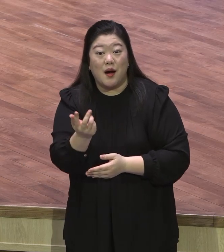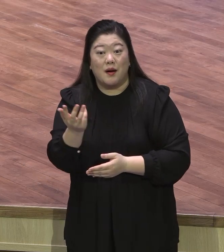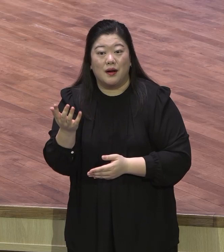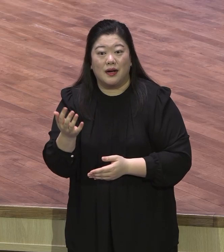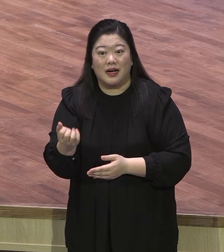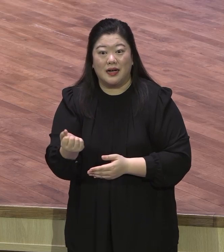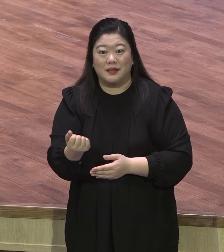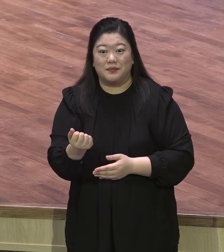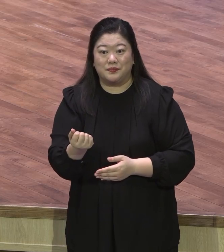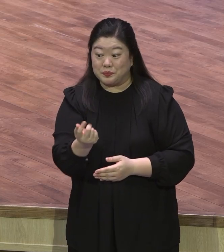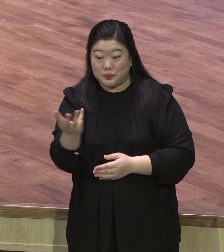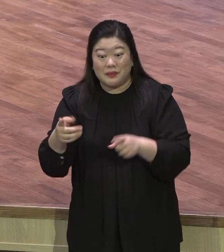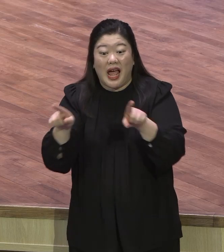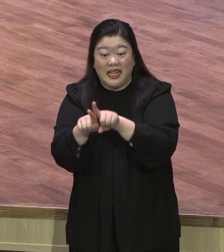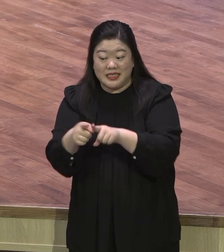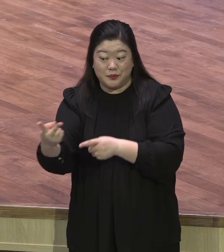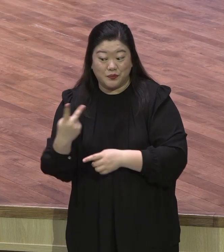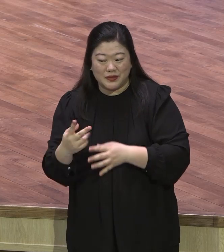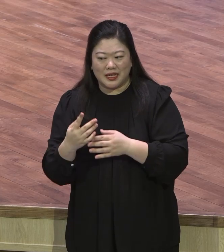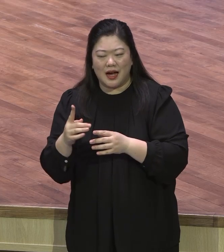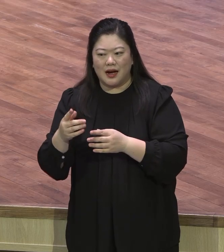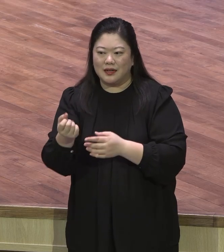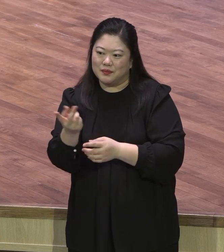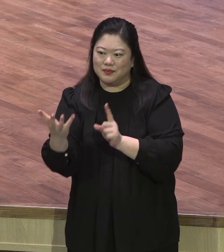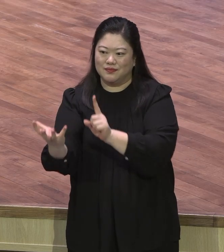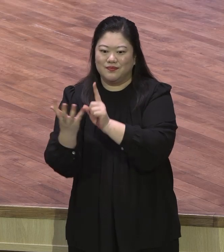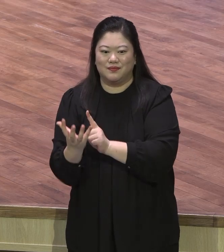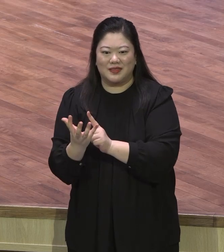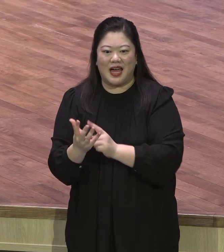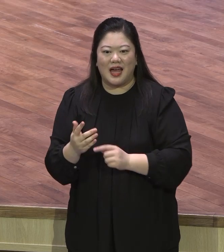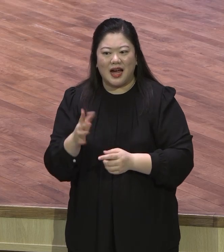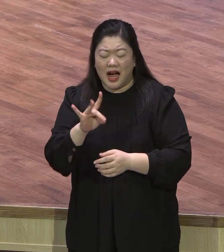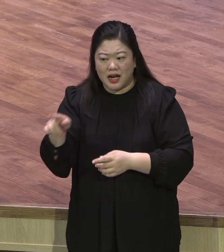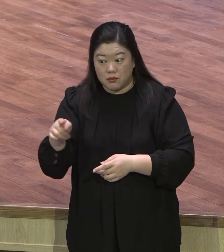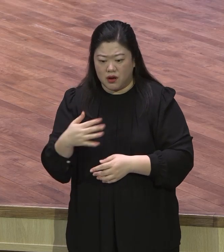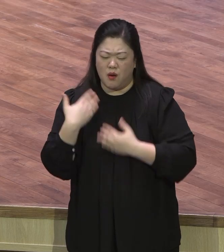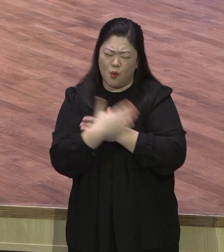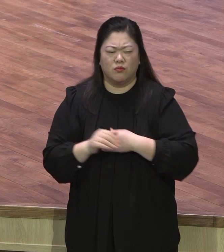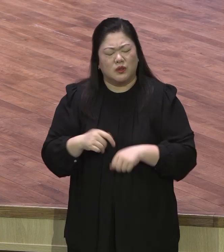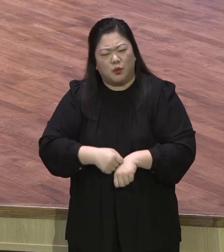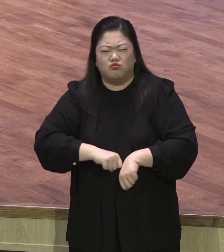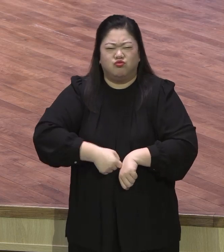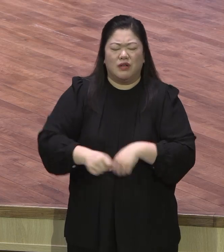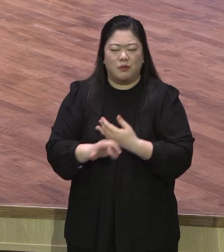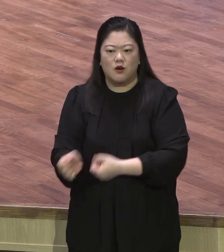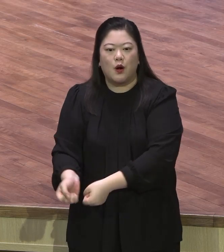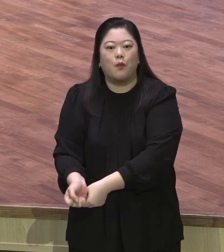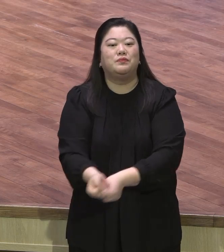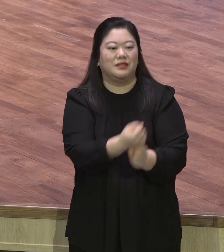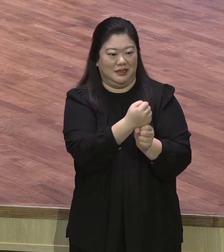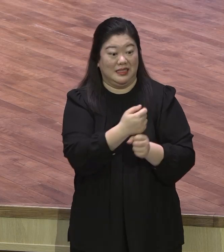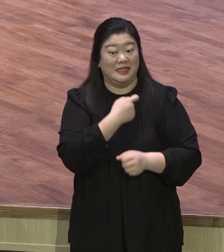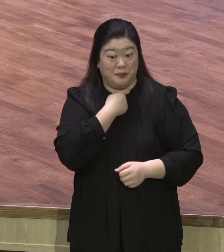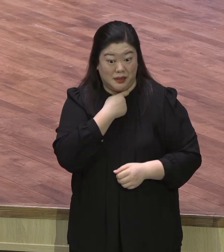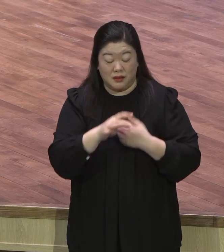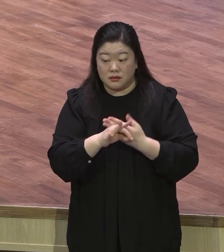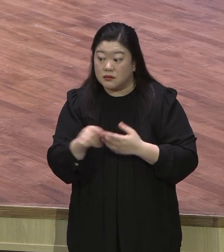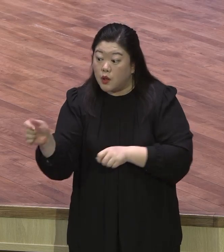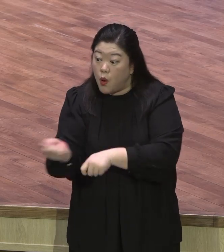골프를 가요. 장로님은 나보다 잘 치는 사람들이 거의 없어가지고 나를 잡겠다고 초청을 하면서 해요.